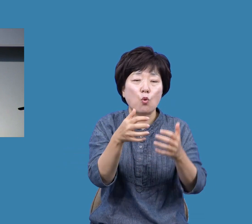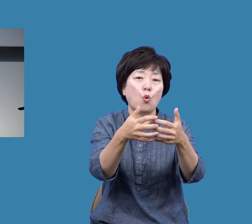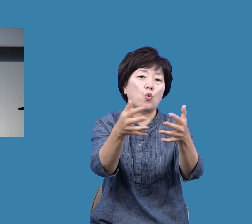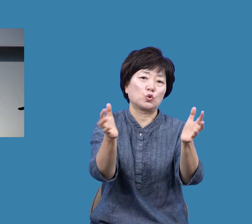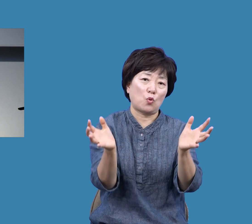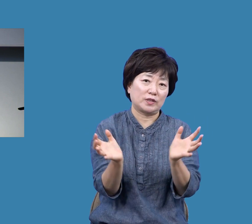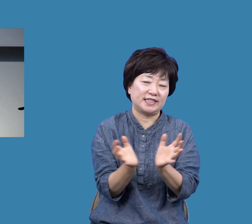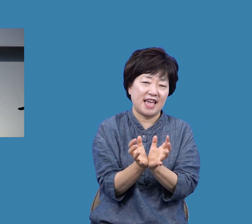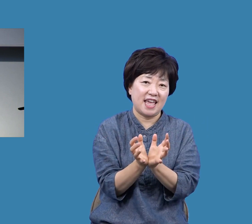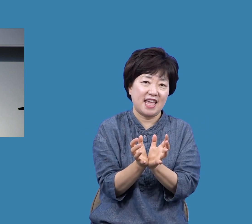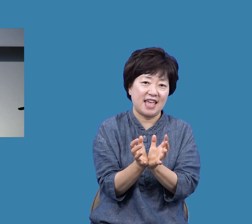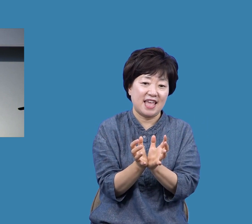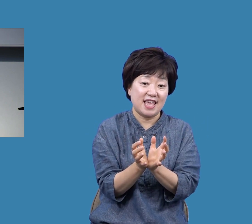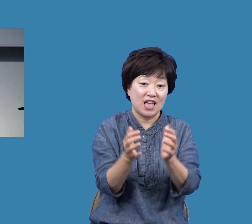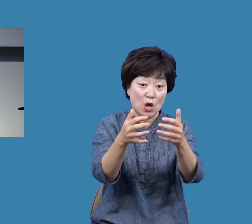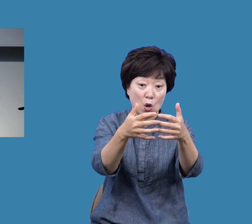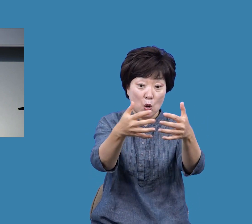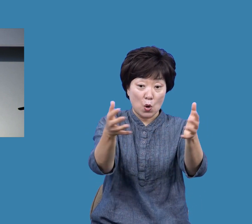공동체는 영적인 실체예요.